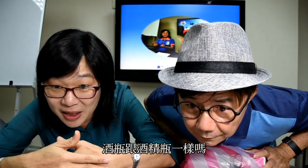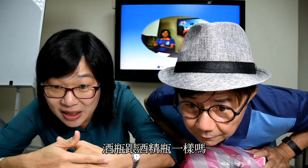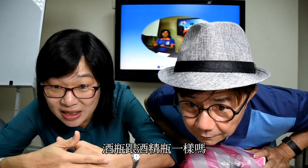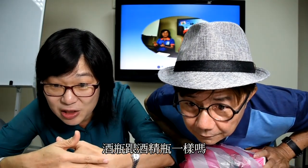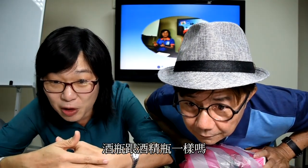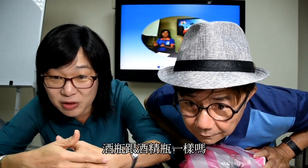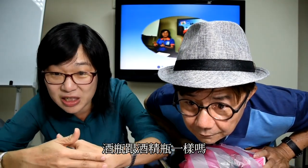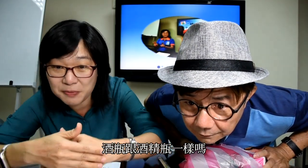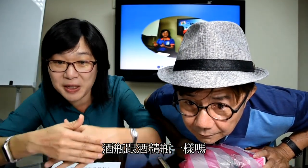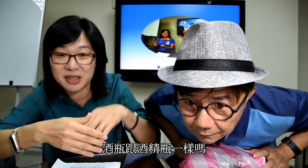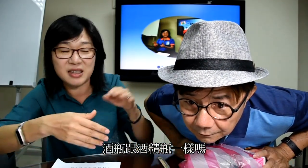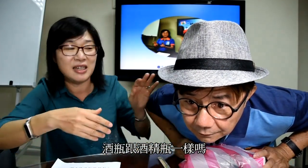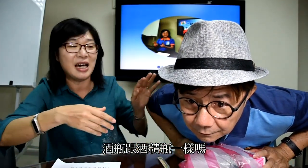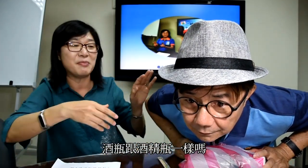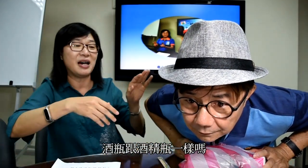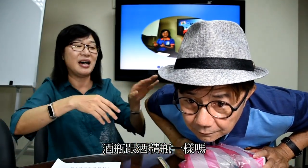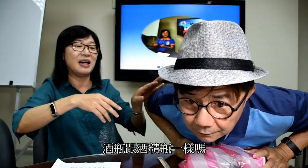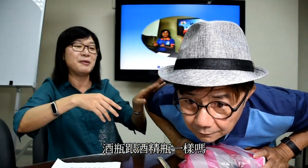跟酒精瓶一样吗？